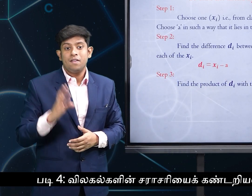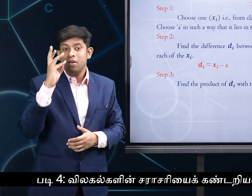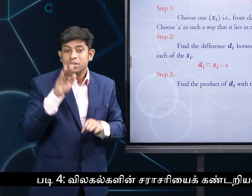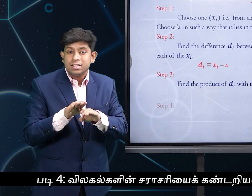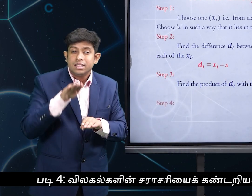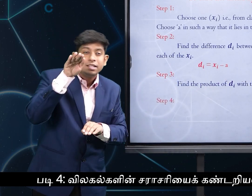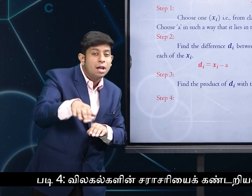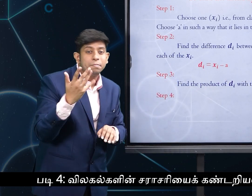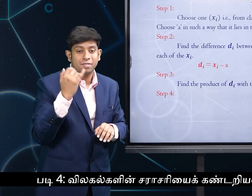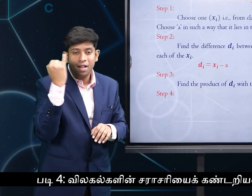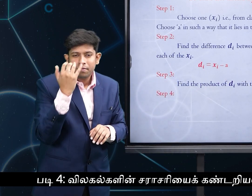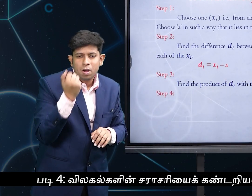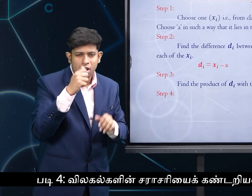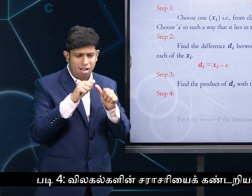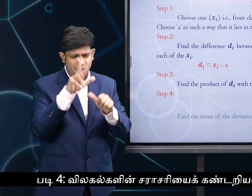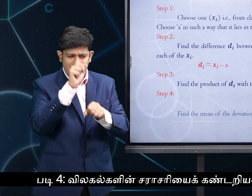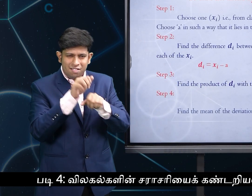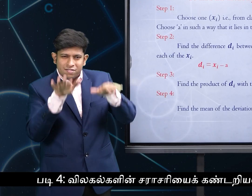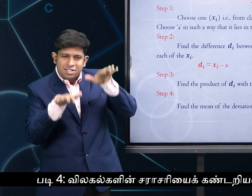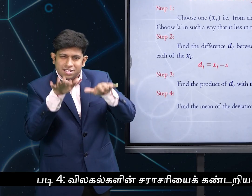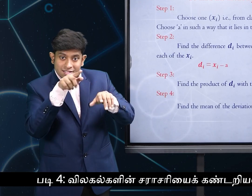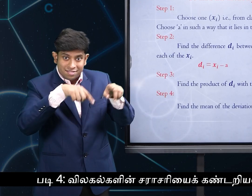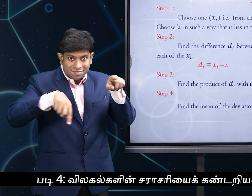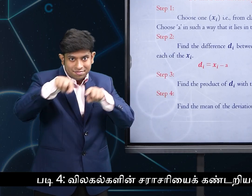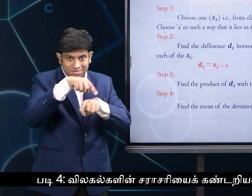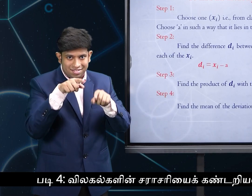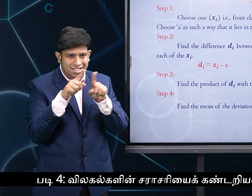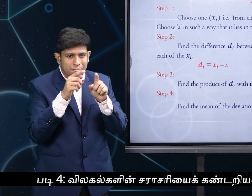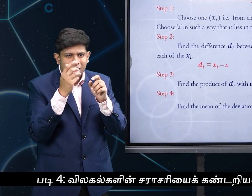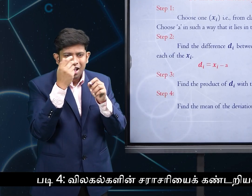படி 4. விலகல்களின் சராசரியை கண்டறியவும். D